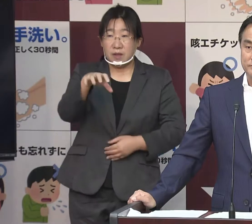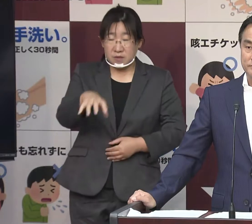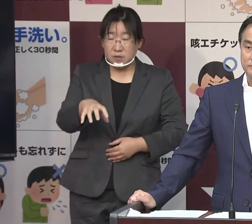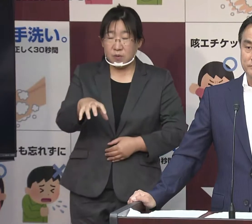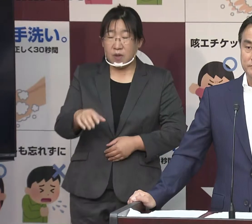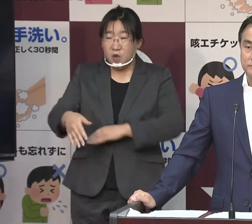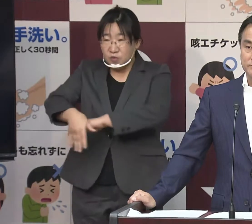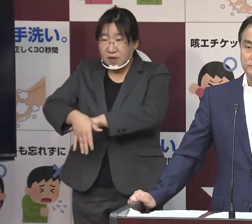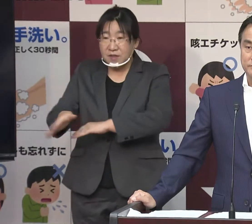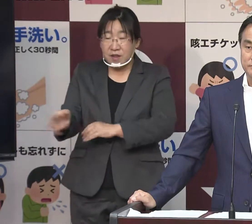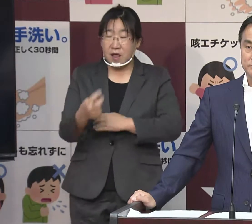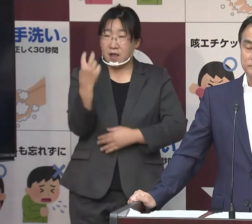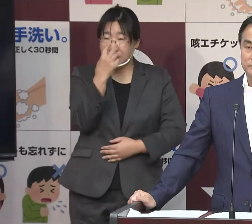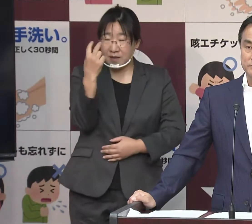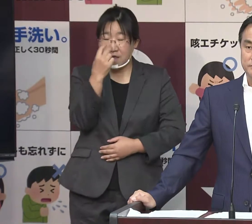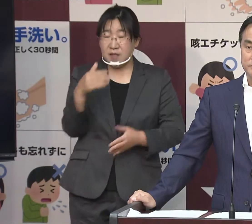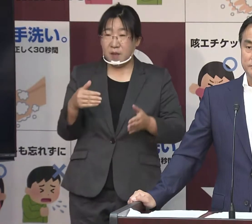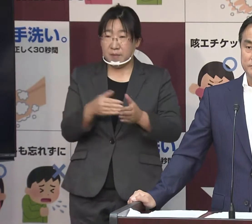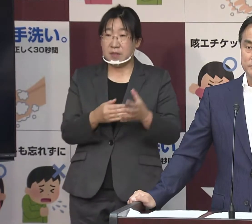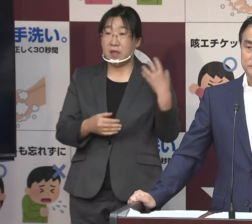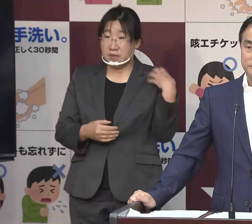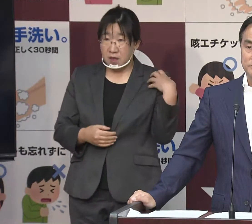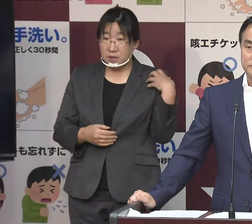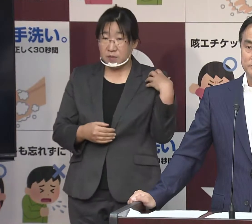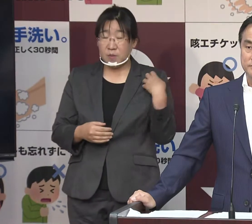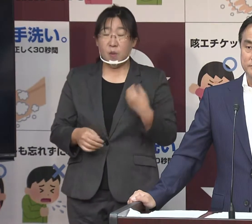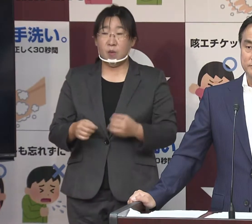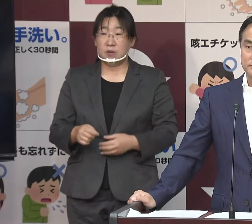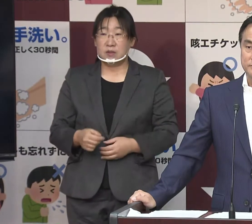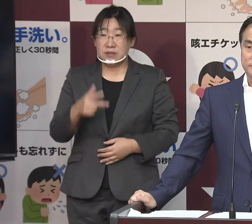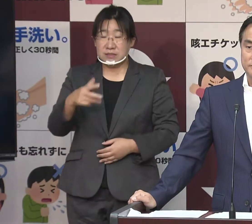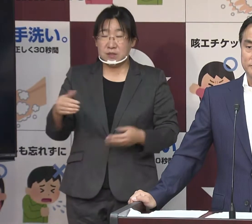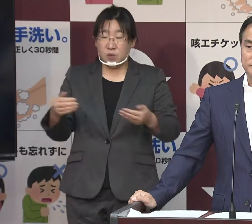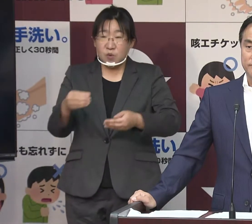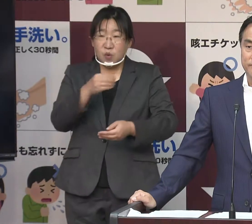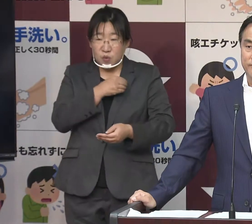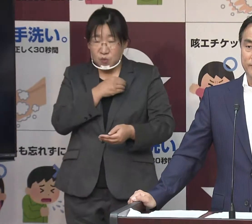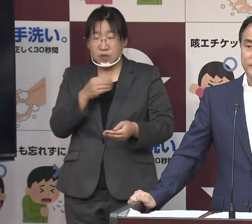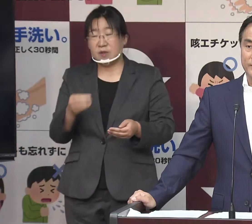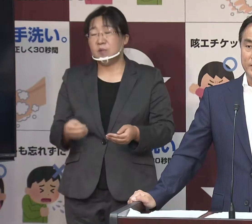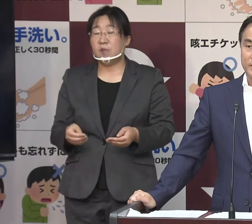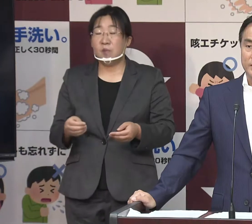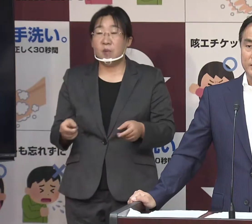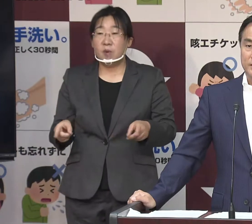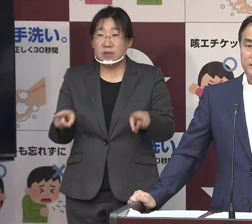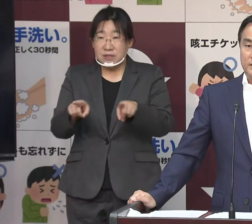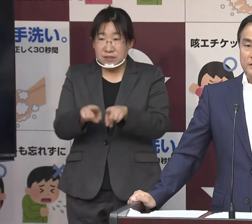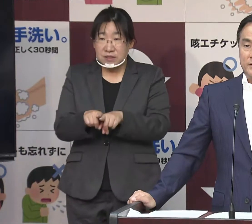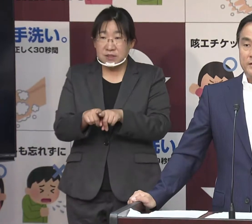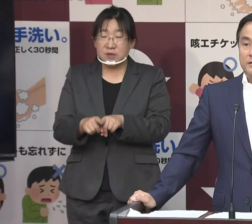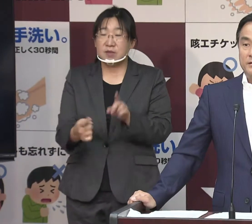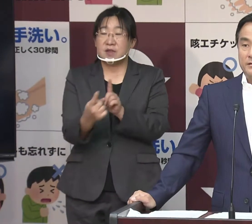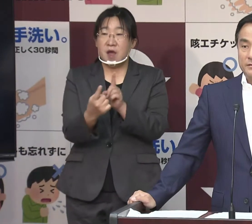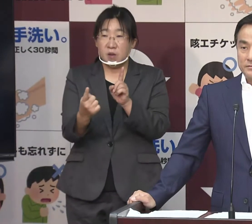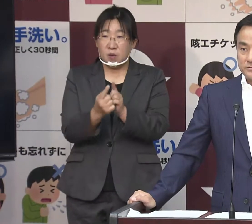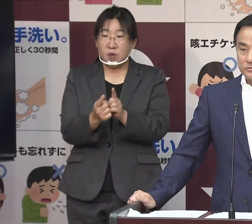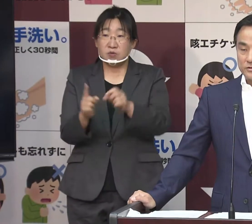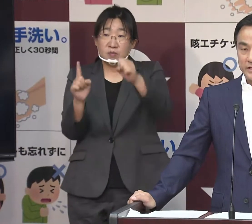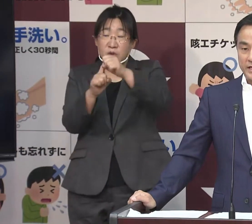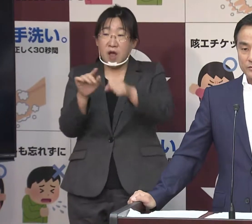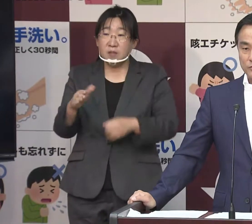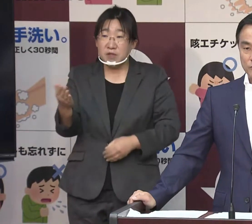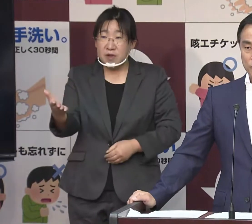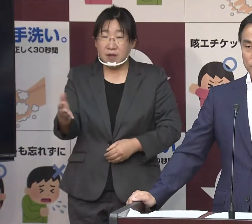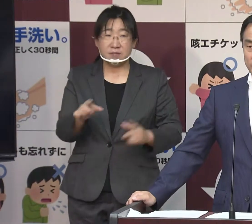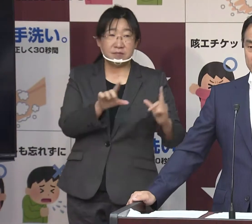担うというよりも、まあ、地域に熟知したその市の職員の方にも加わっていくことで迅速に対応したいという狙いがある。 そう